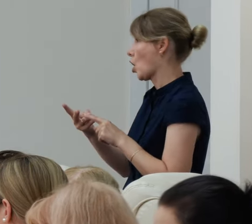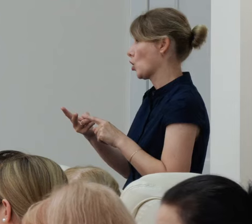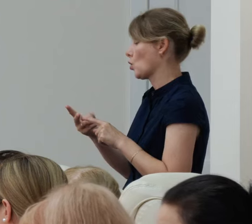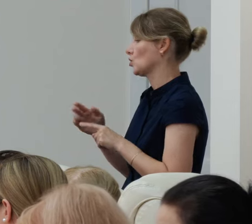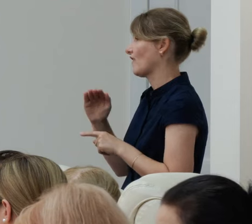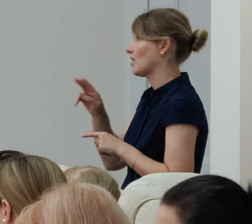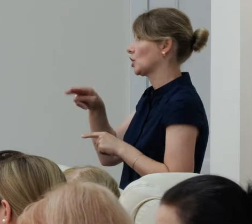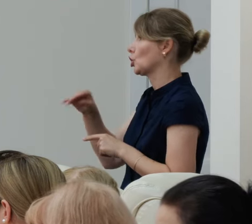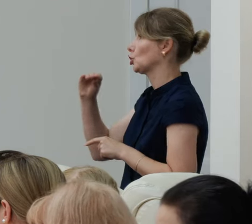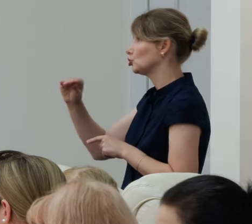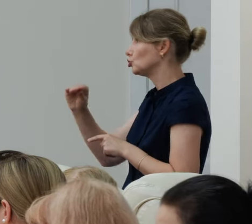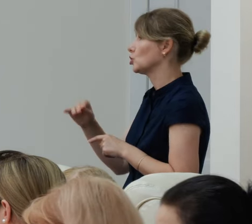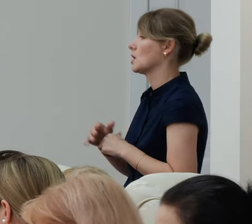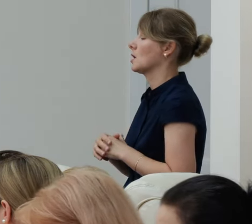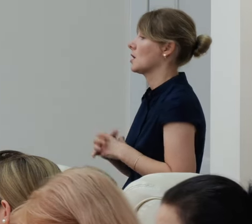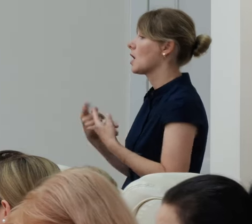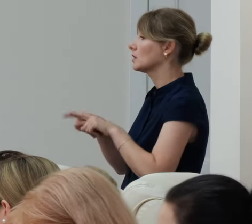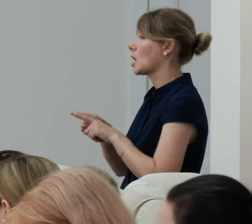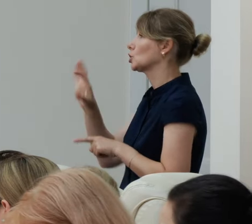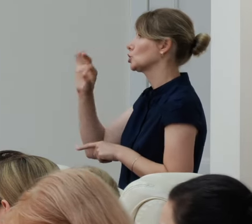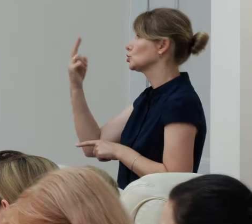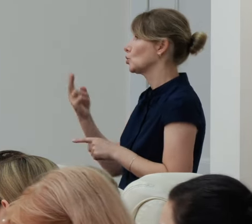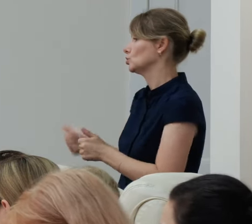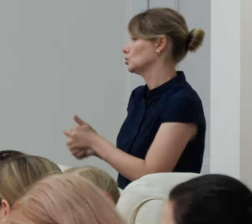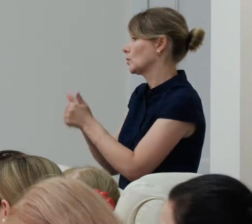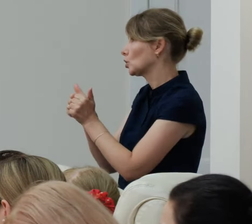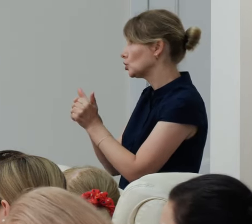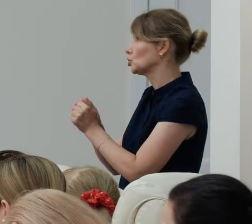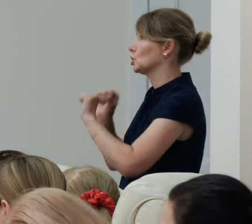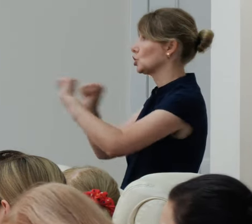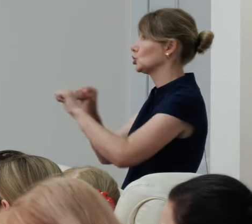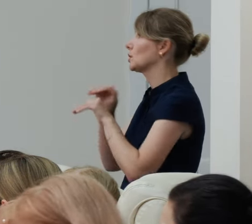VBG, asistență numerar pentru refugiați, protecția copilului,